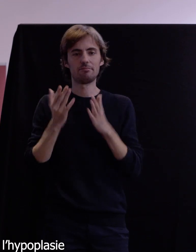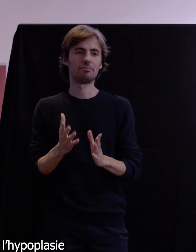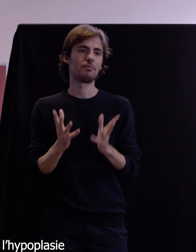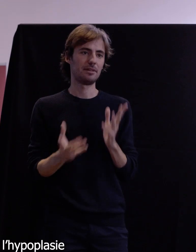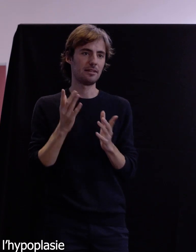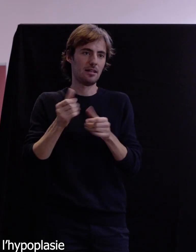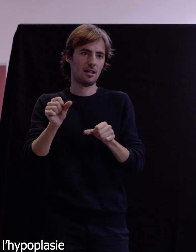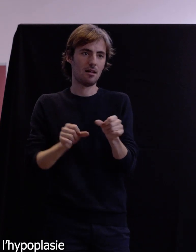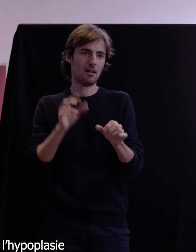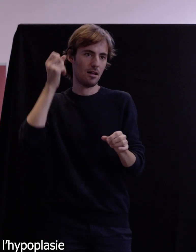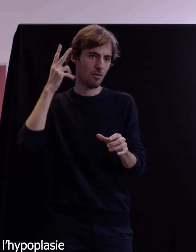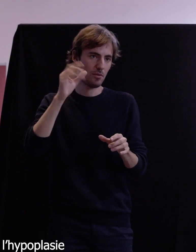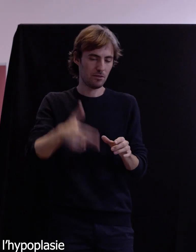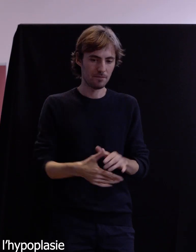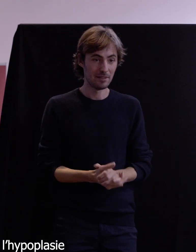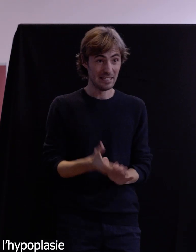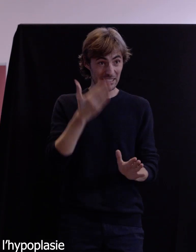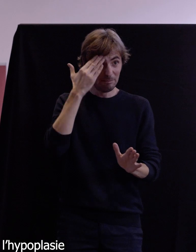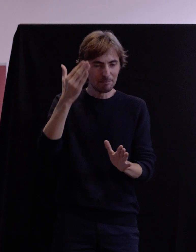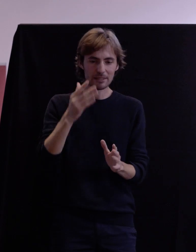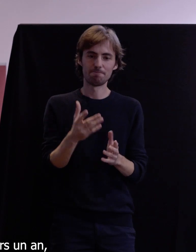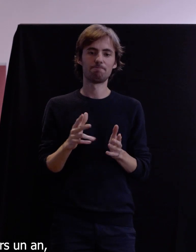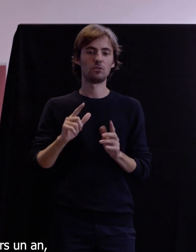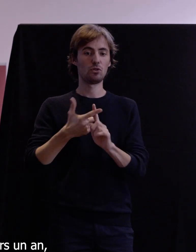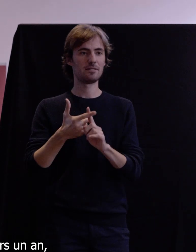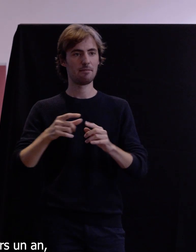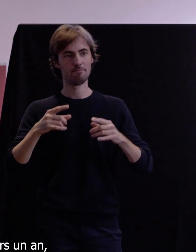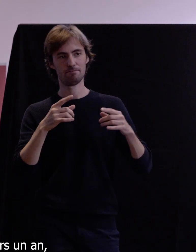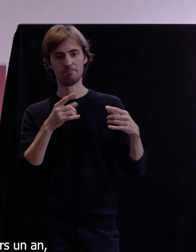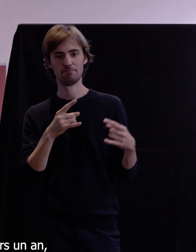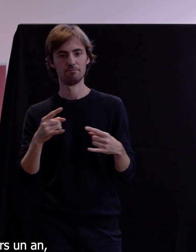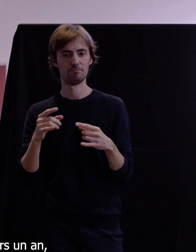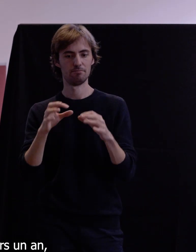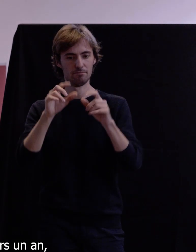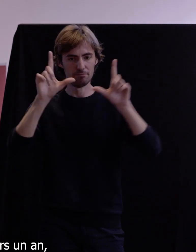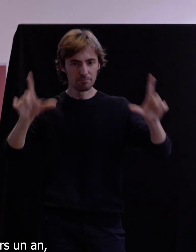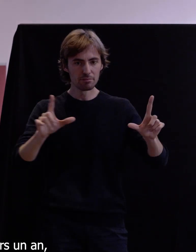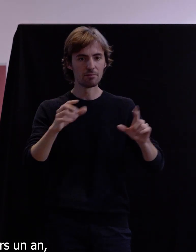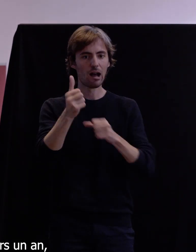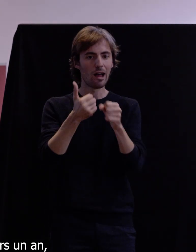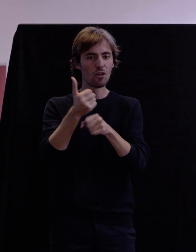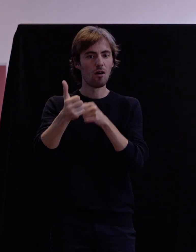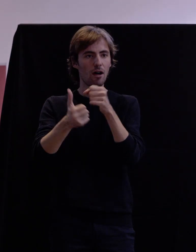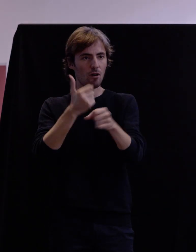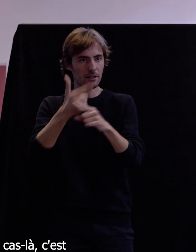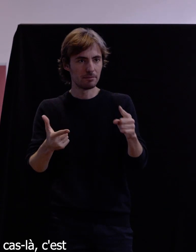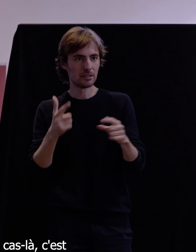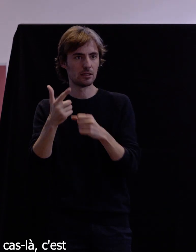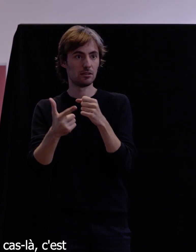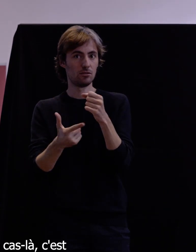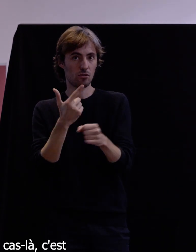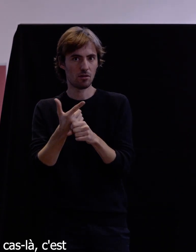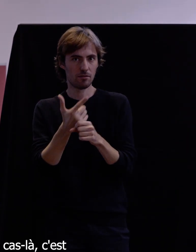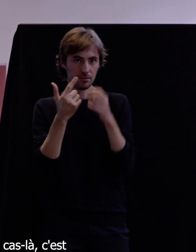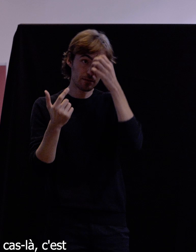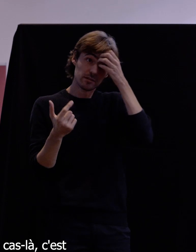Si en revanche l'hypoplasie ou l'absence de nerf est confirmée sur l'IRM vers 1 an et demi ou 2 ans, et ben dans ce